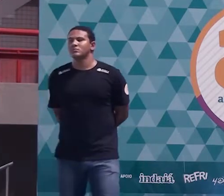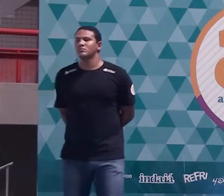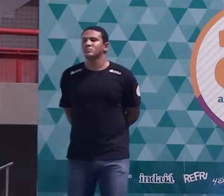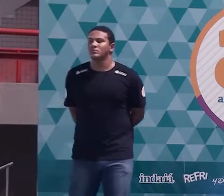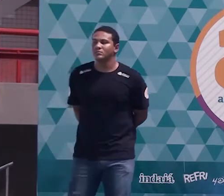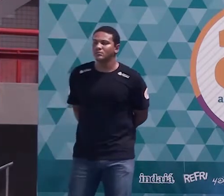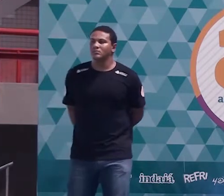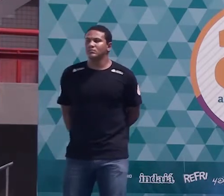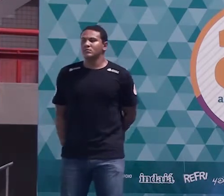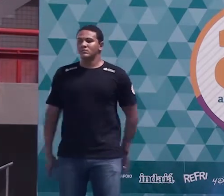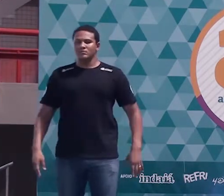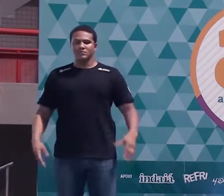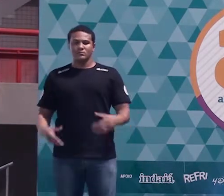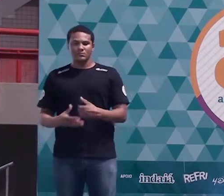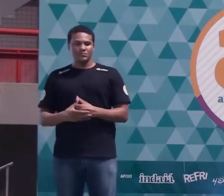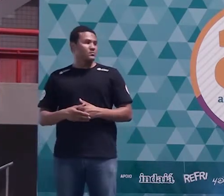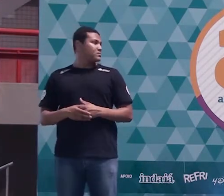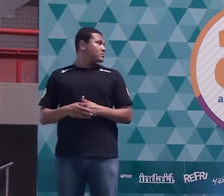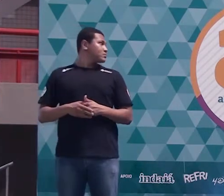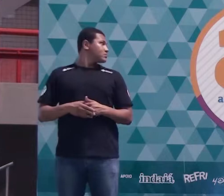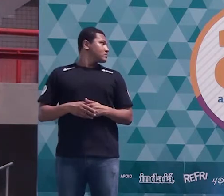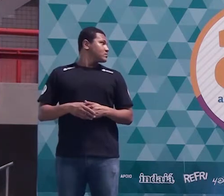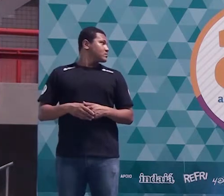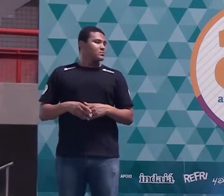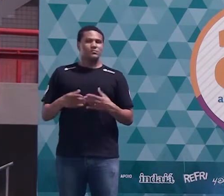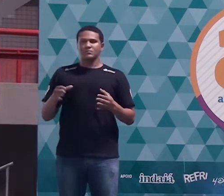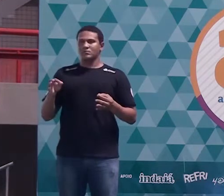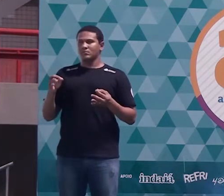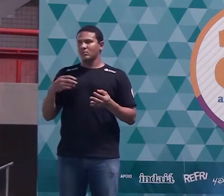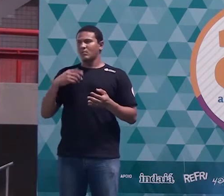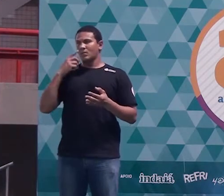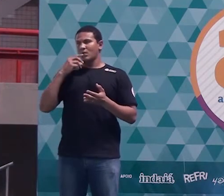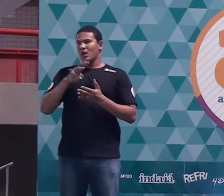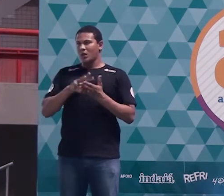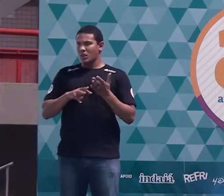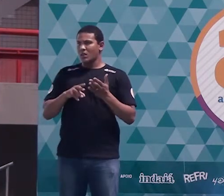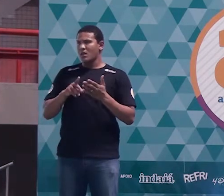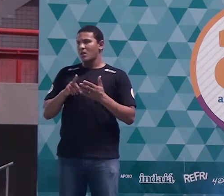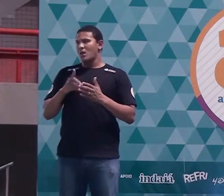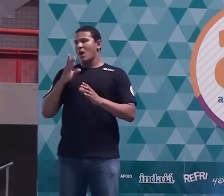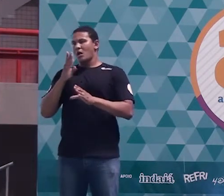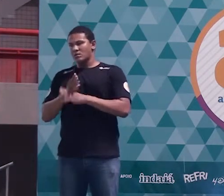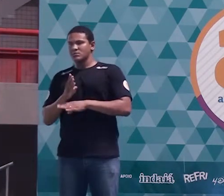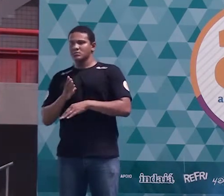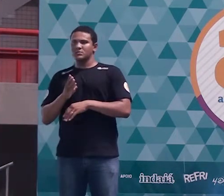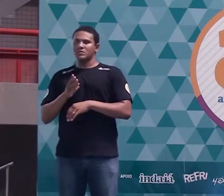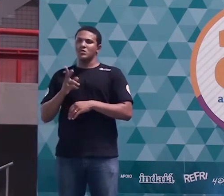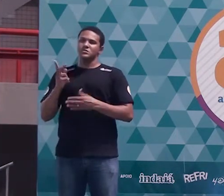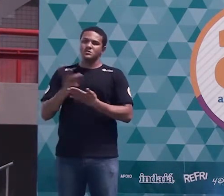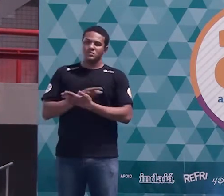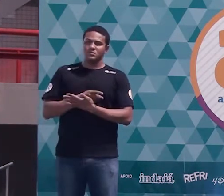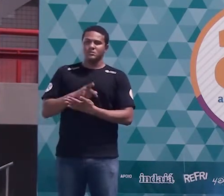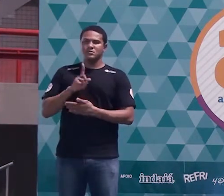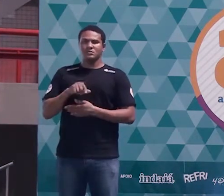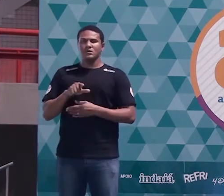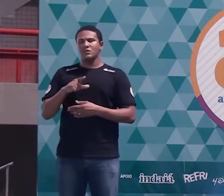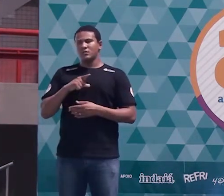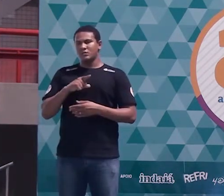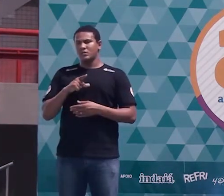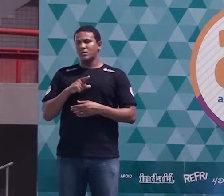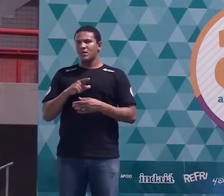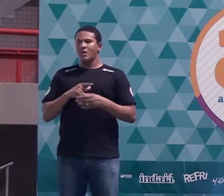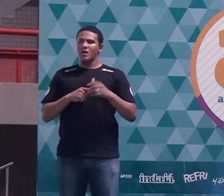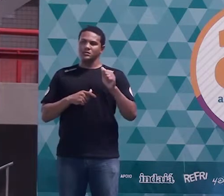Método de causa e consequência, resolver questão de ambiguidade pode ser, nós ainda vamos falar sobre isso, como existe também a voz ativa, a